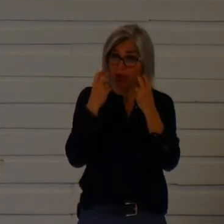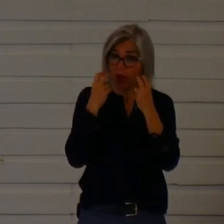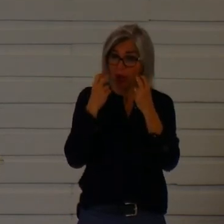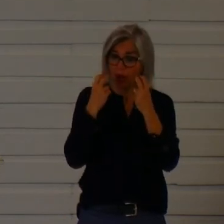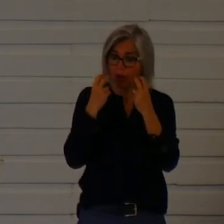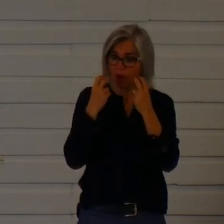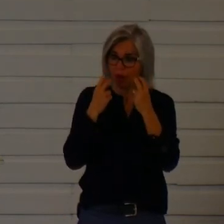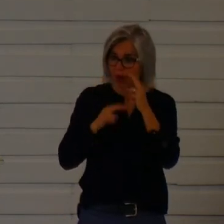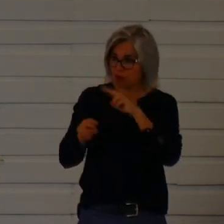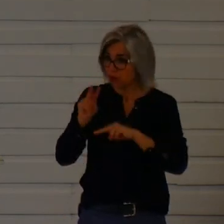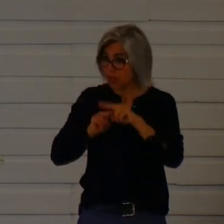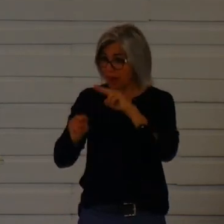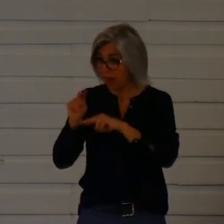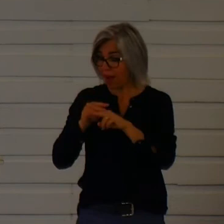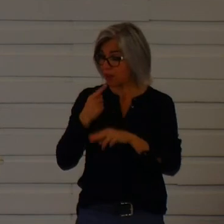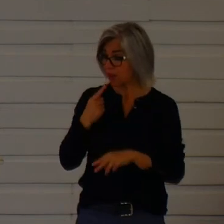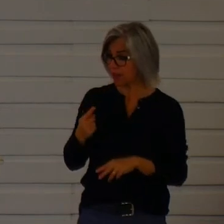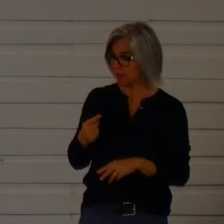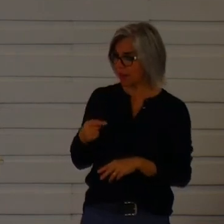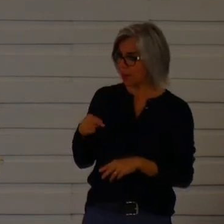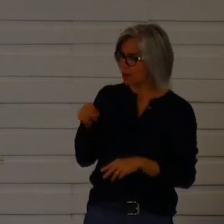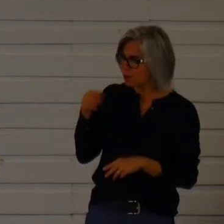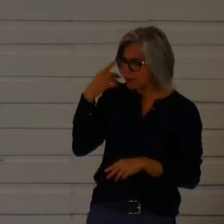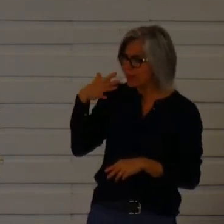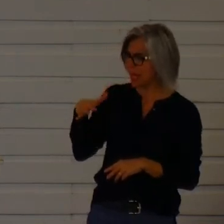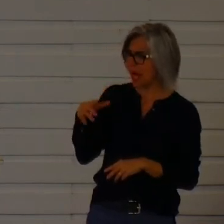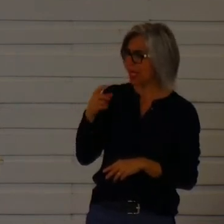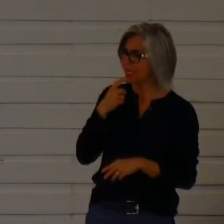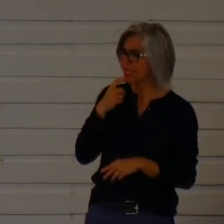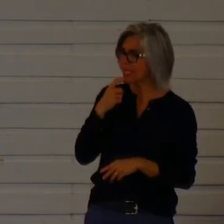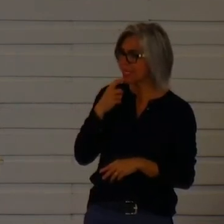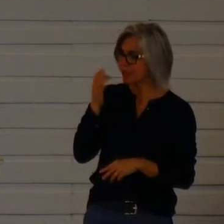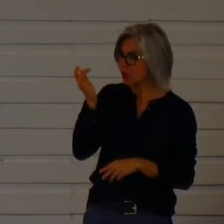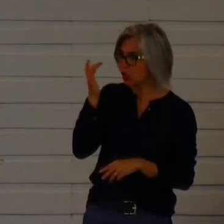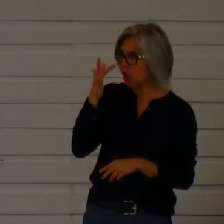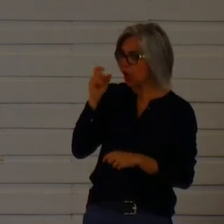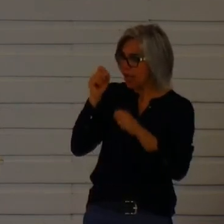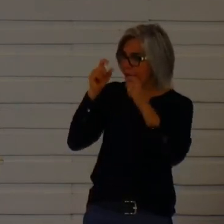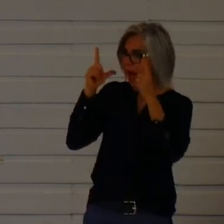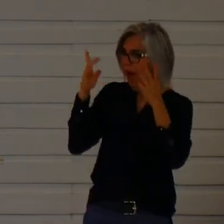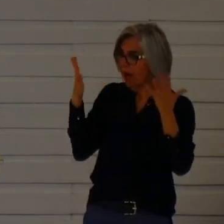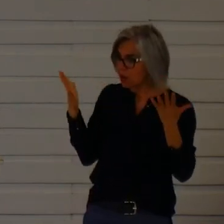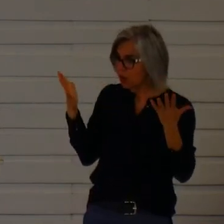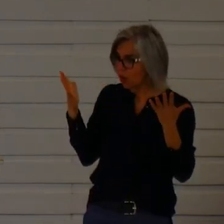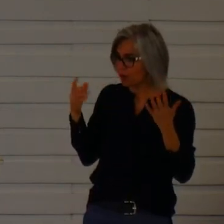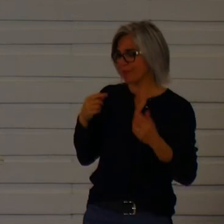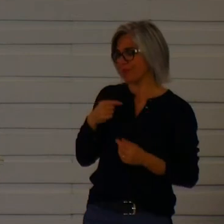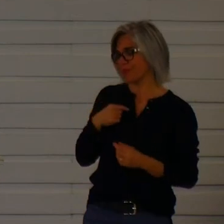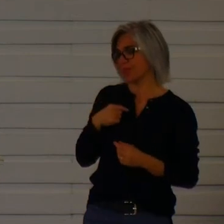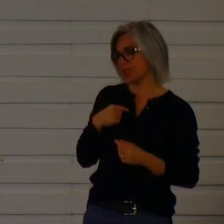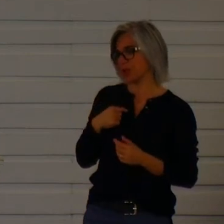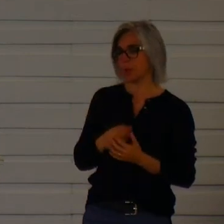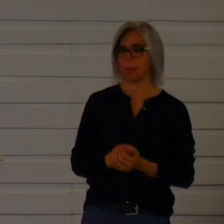lui. E nella Chiesa dell'Iddio vivente, che sia evangelica, che sia, devono esserci persone che